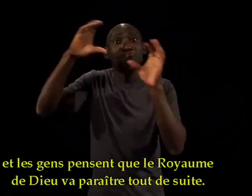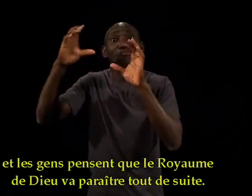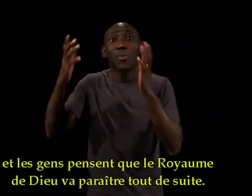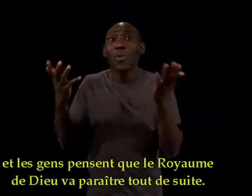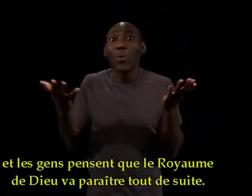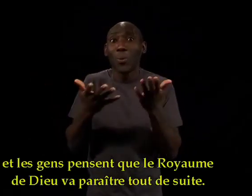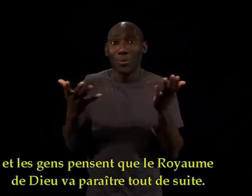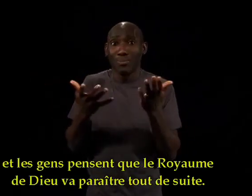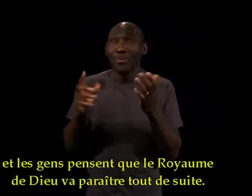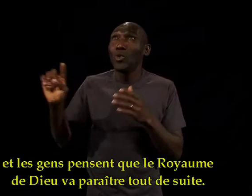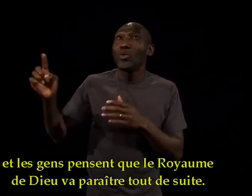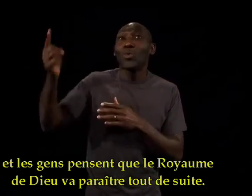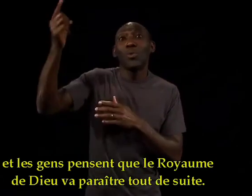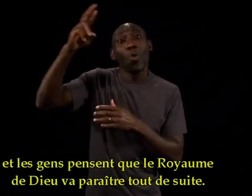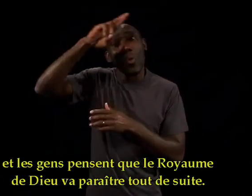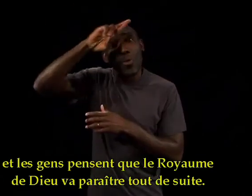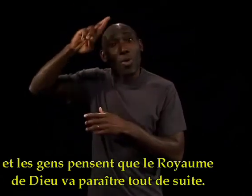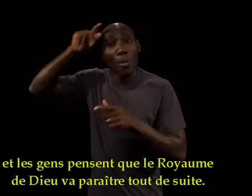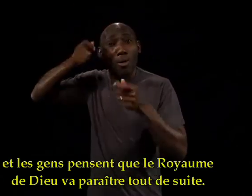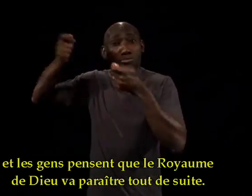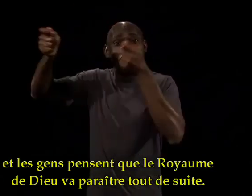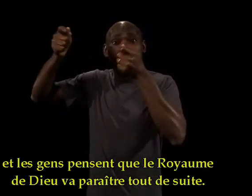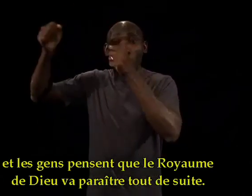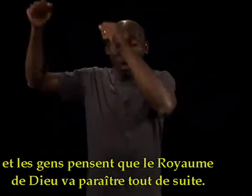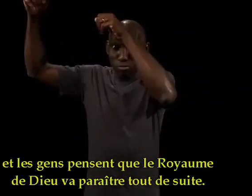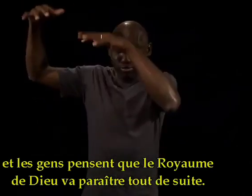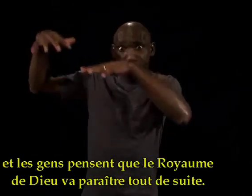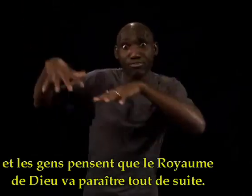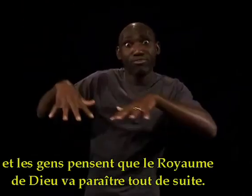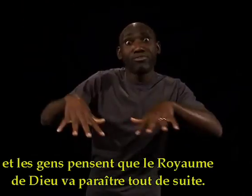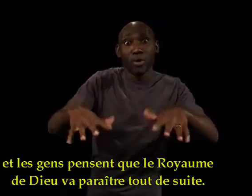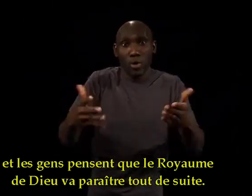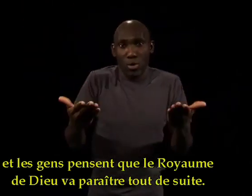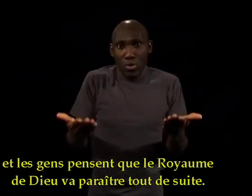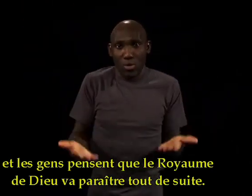et les gens pensent que le royaume de Dieu va paraître tout de suite.